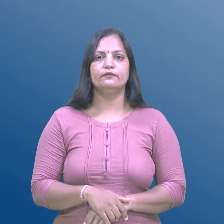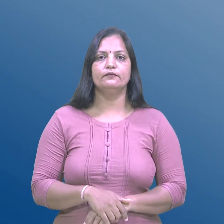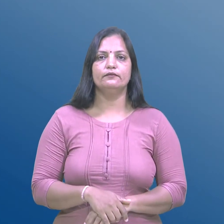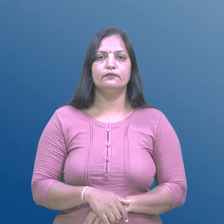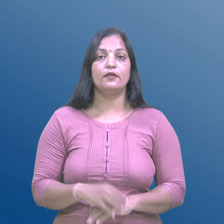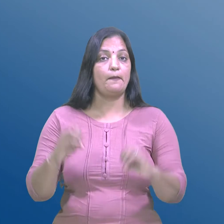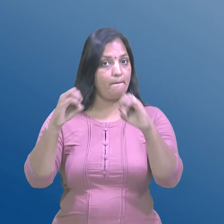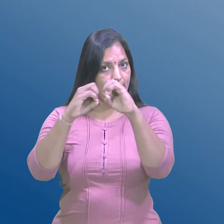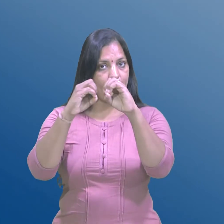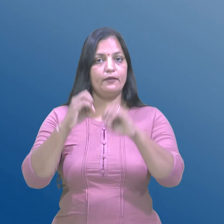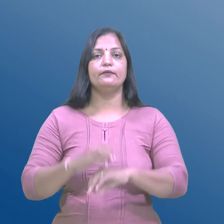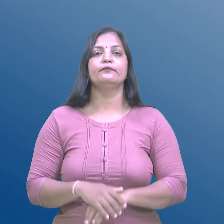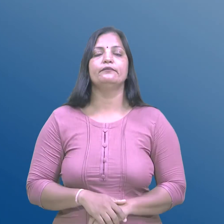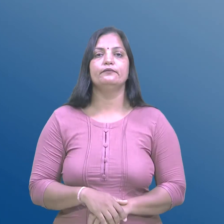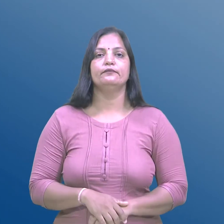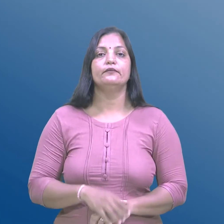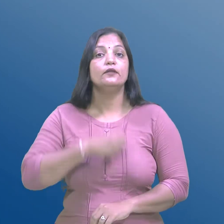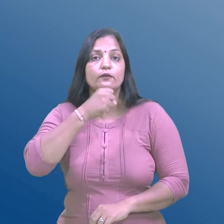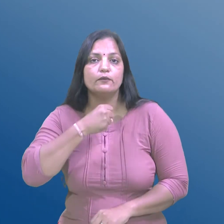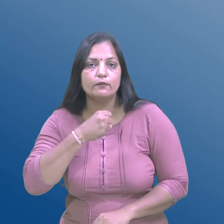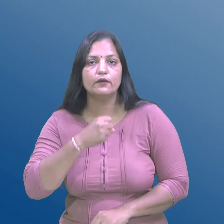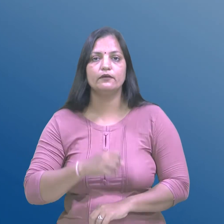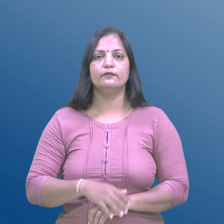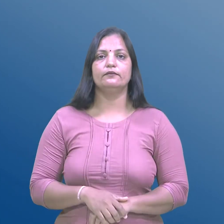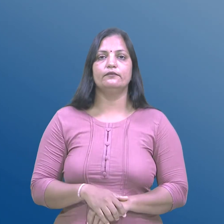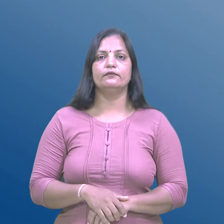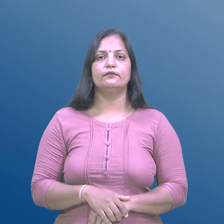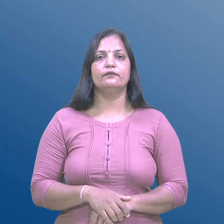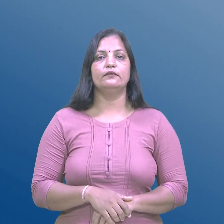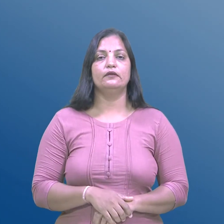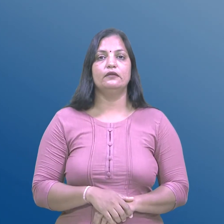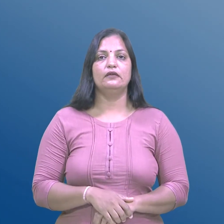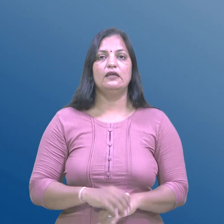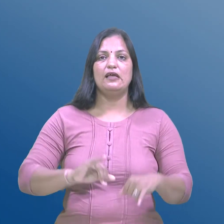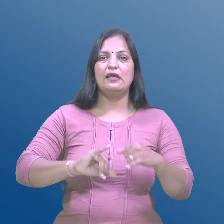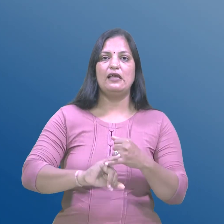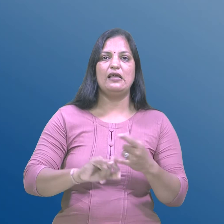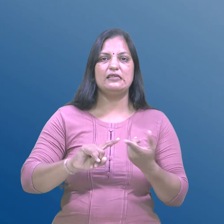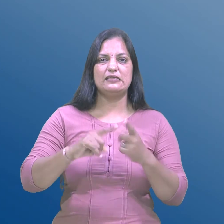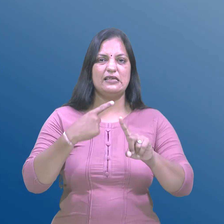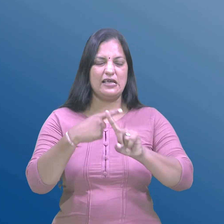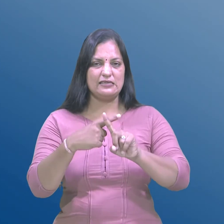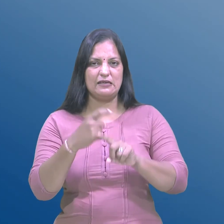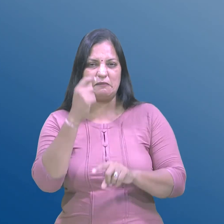બી, ઉંમર અને જાતિના સંબંધમાં